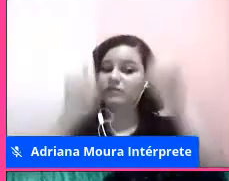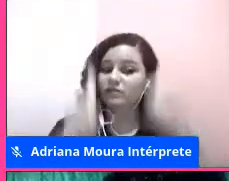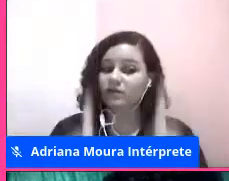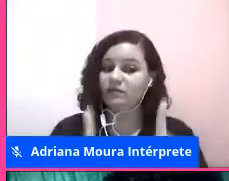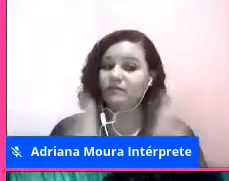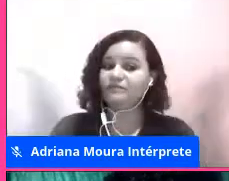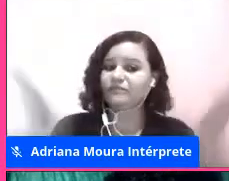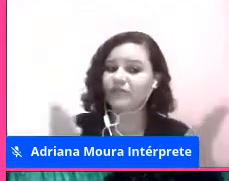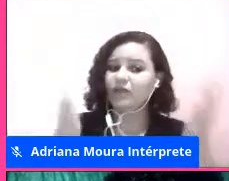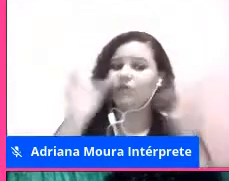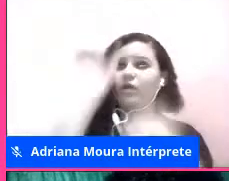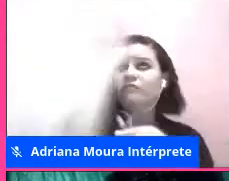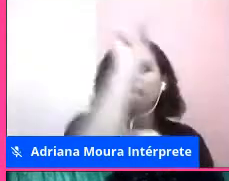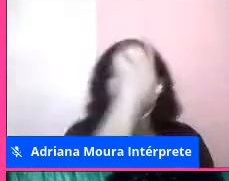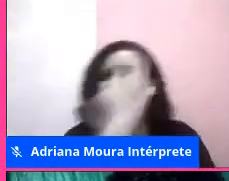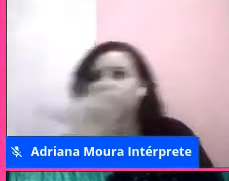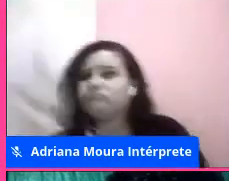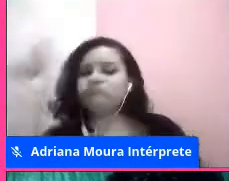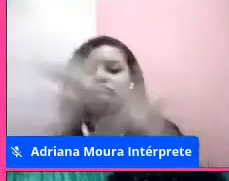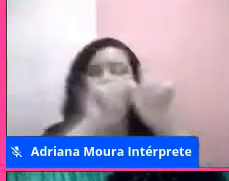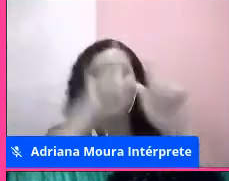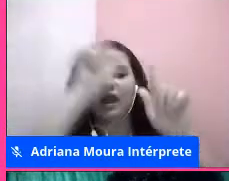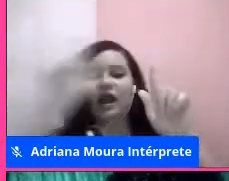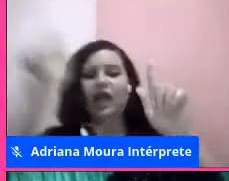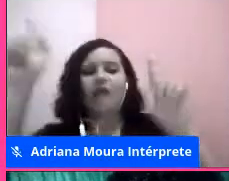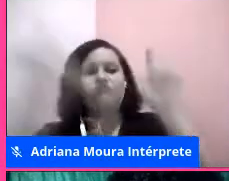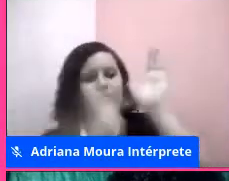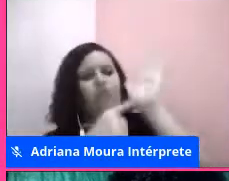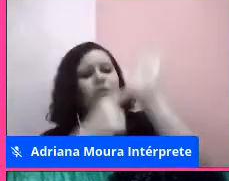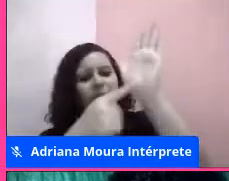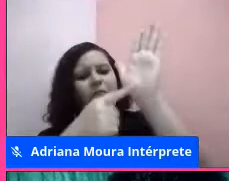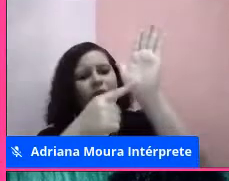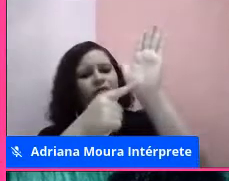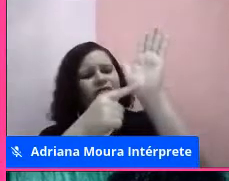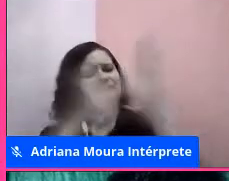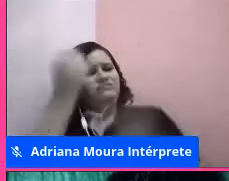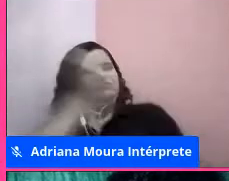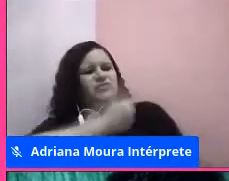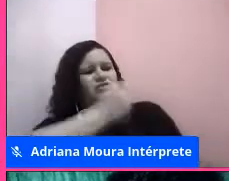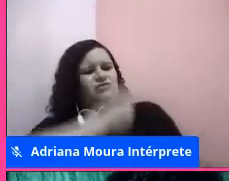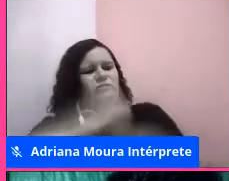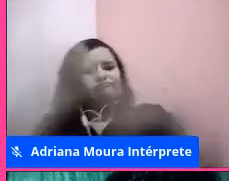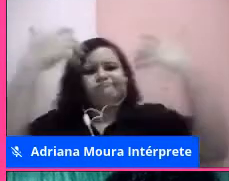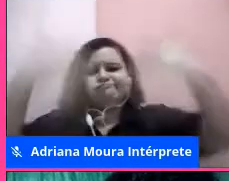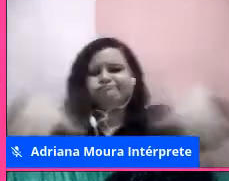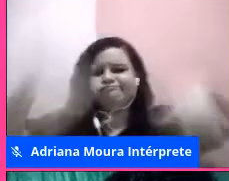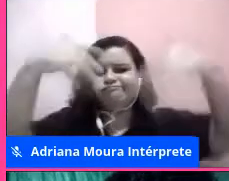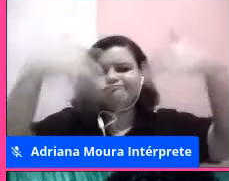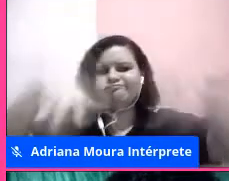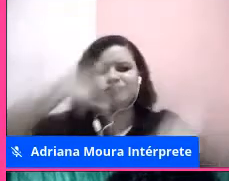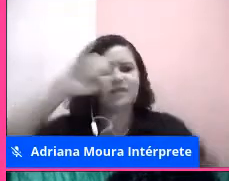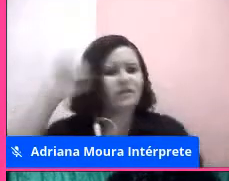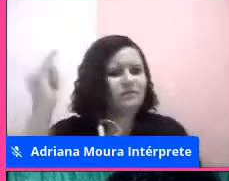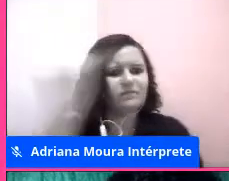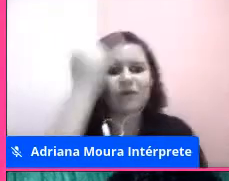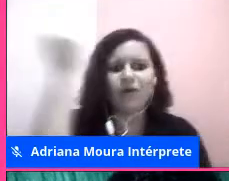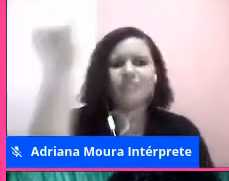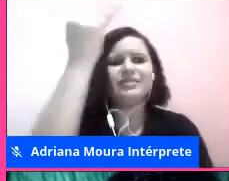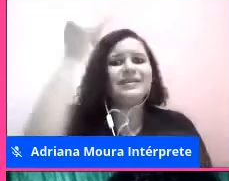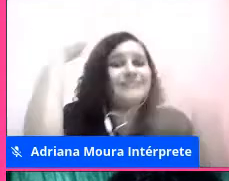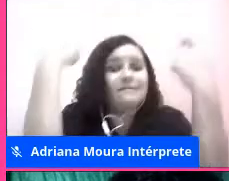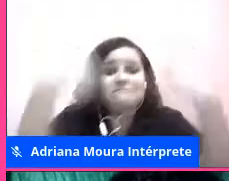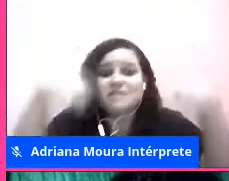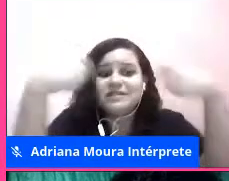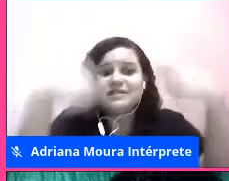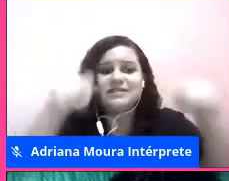e traz números bastante impactantes da importância de desenvolvimento de tecnologias, e não